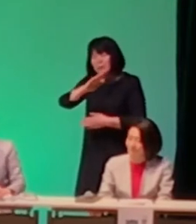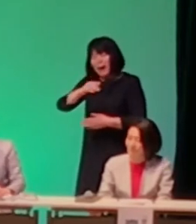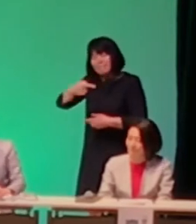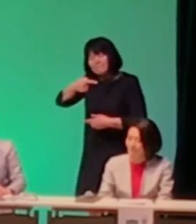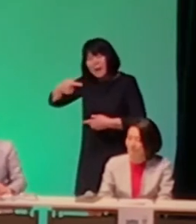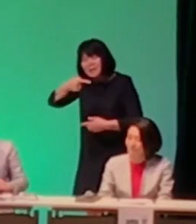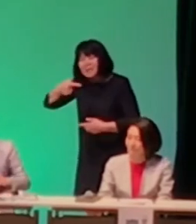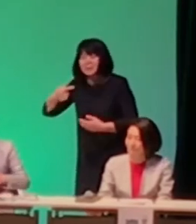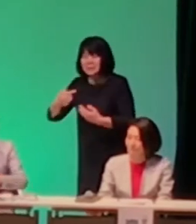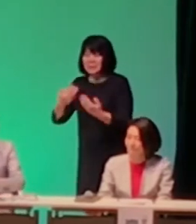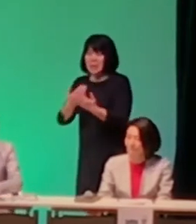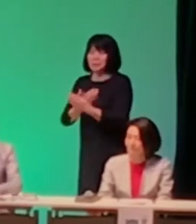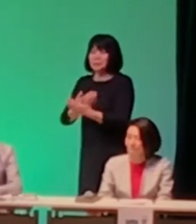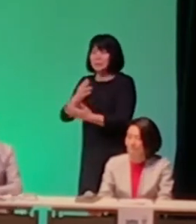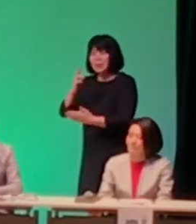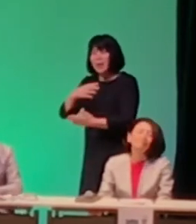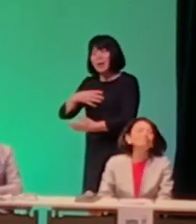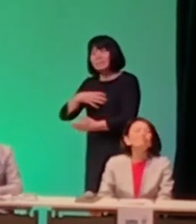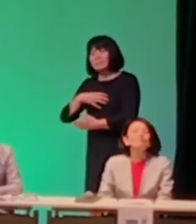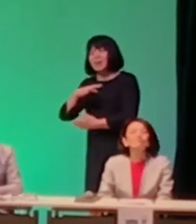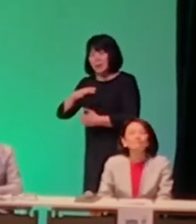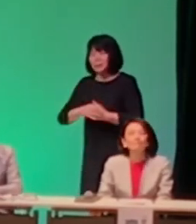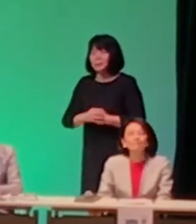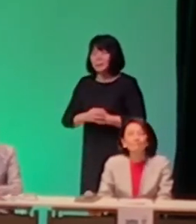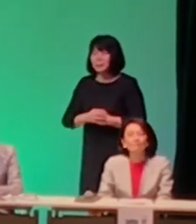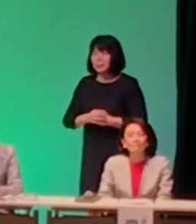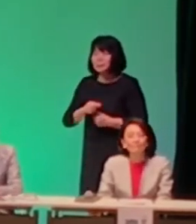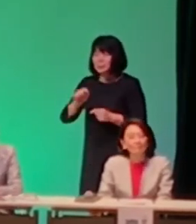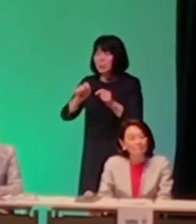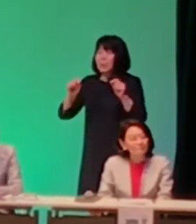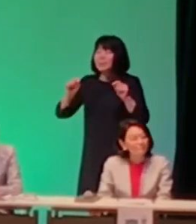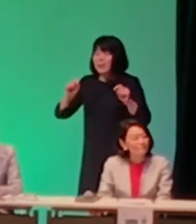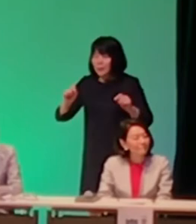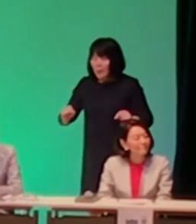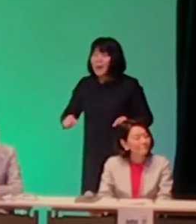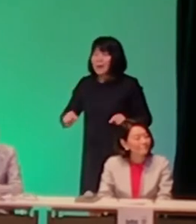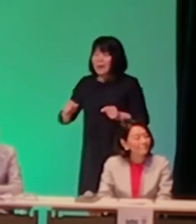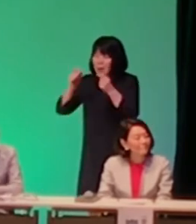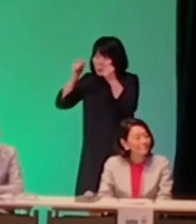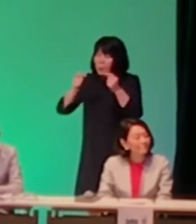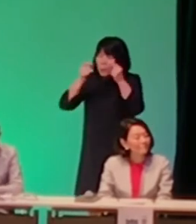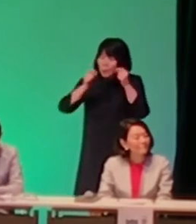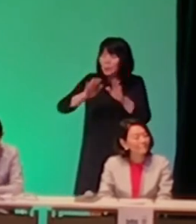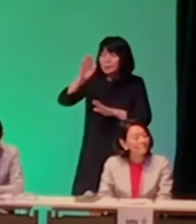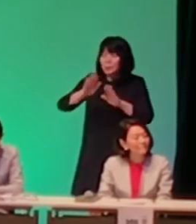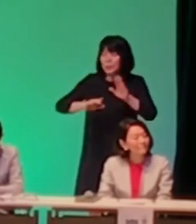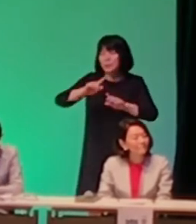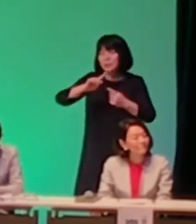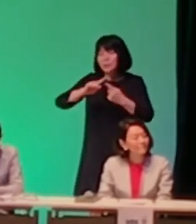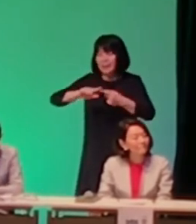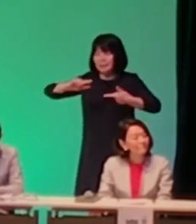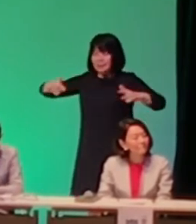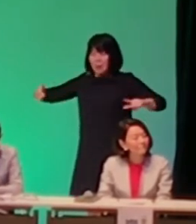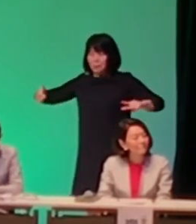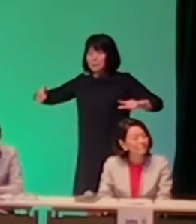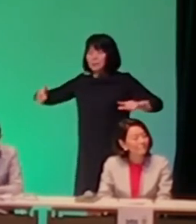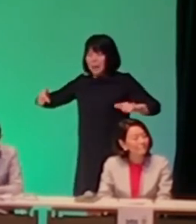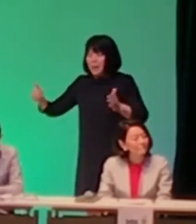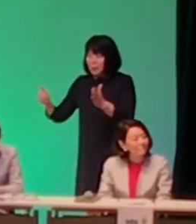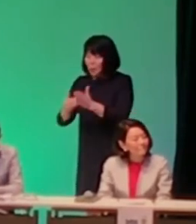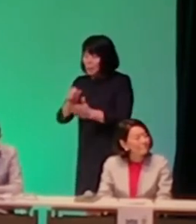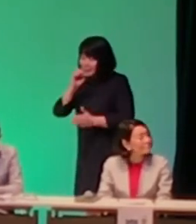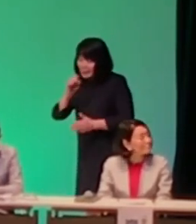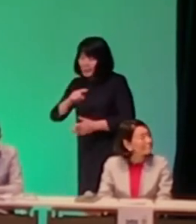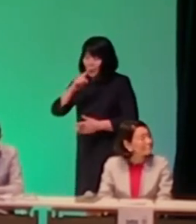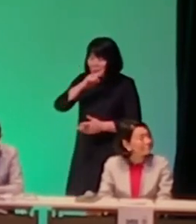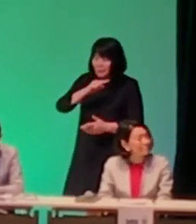働いているのかなっていうことも感じまして、この問題って本当に個々の状況によって違うので、ここまではいいとか悪い